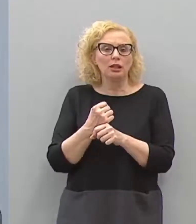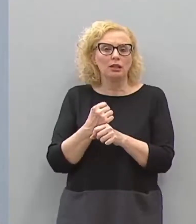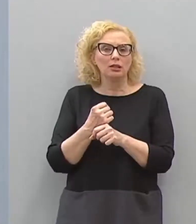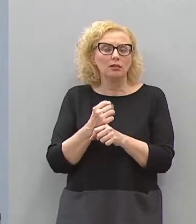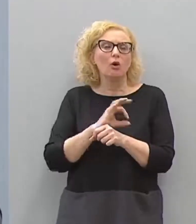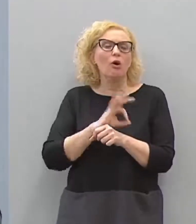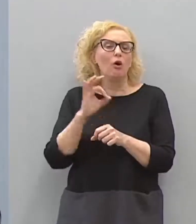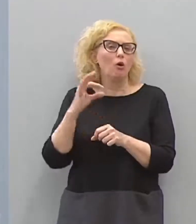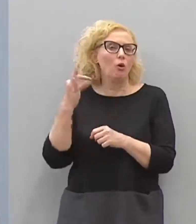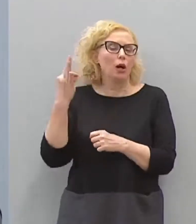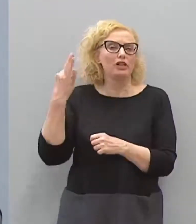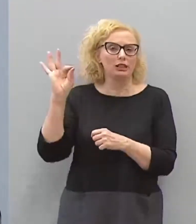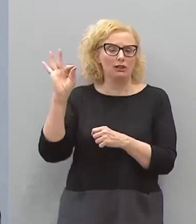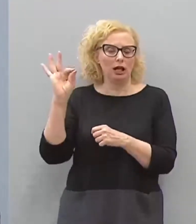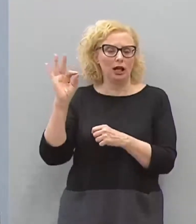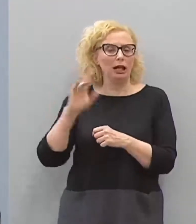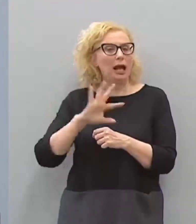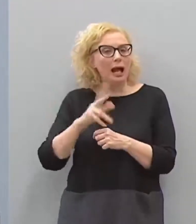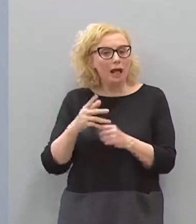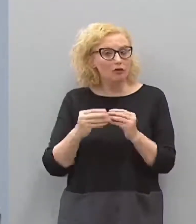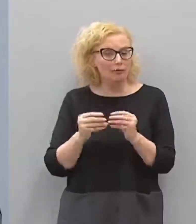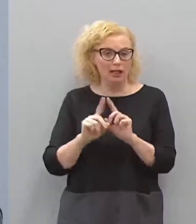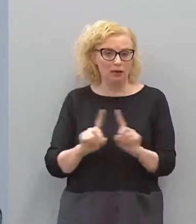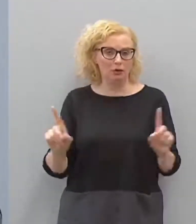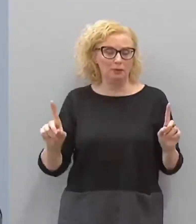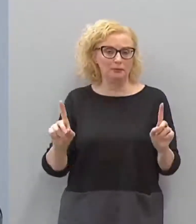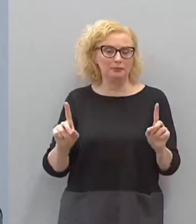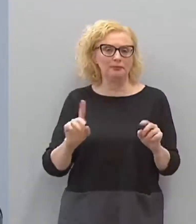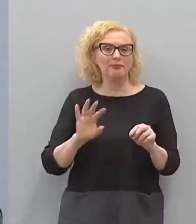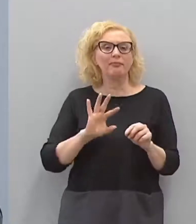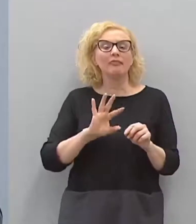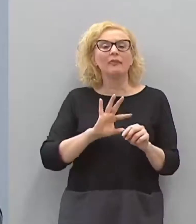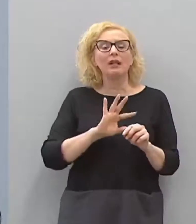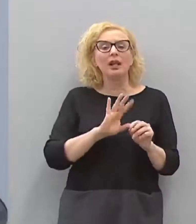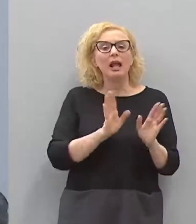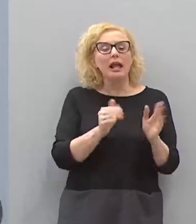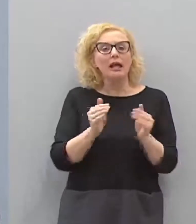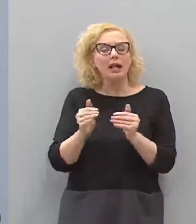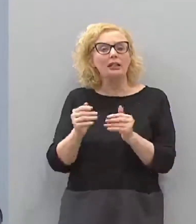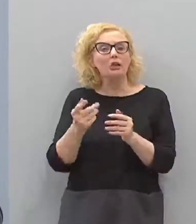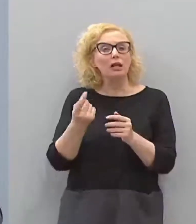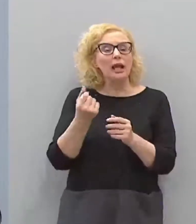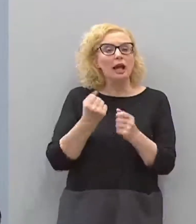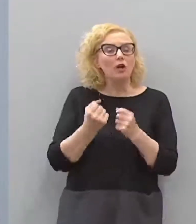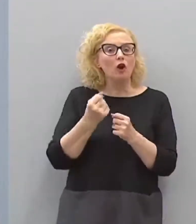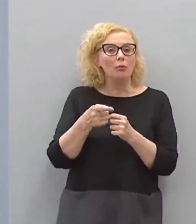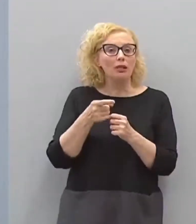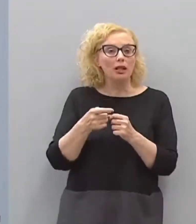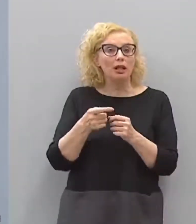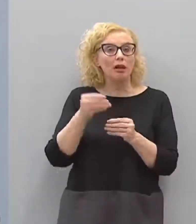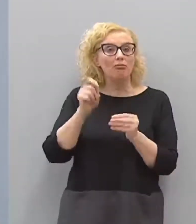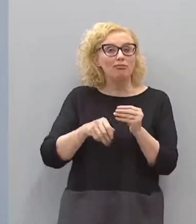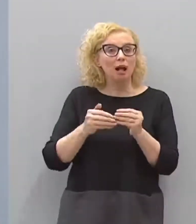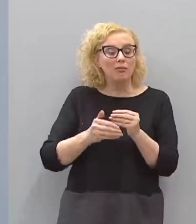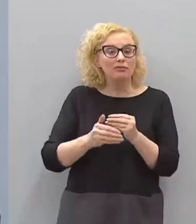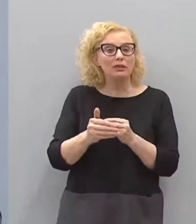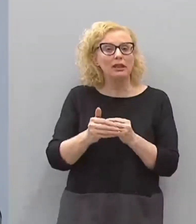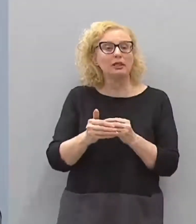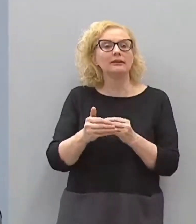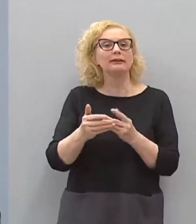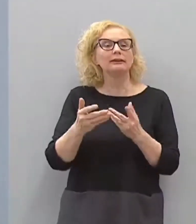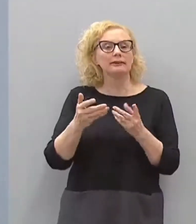eccezionali altro non si dovrebbe fare le categorie economiche partiranno prima prima che le nostre terapie intensive